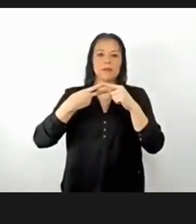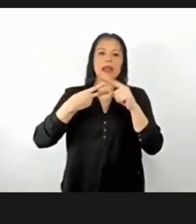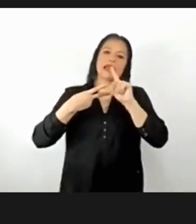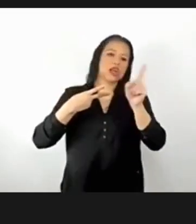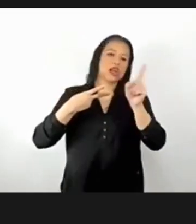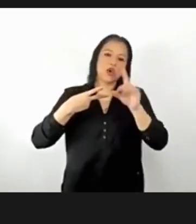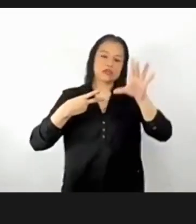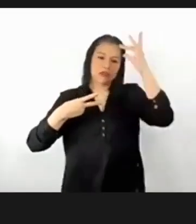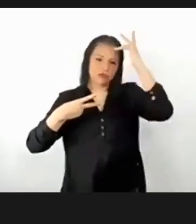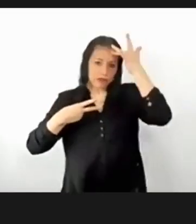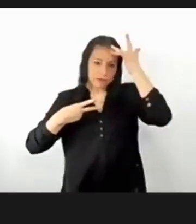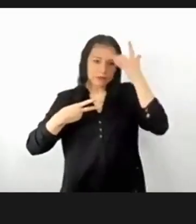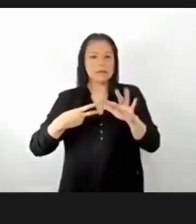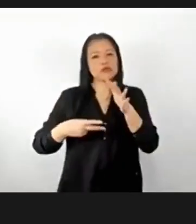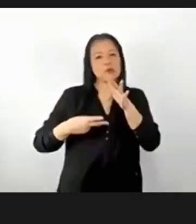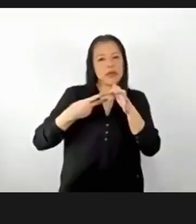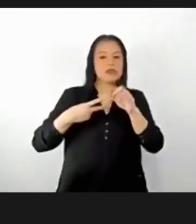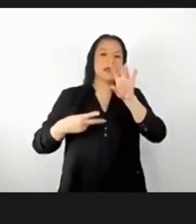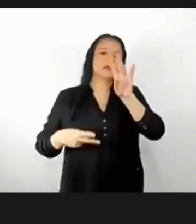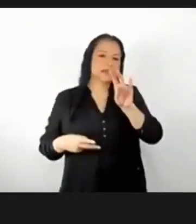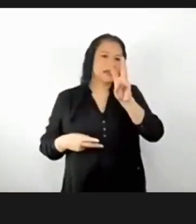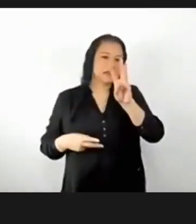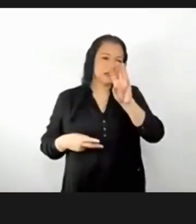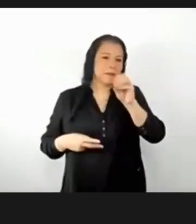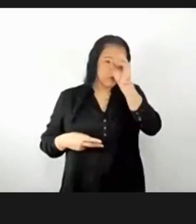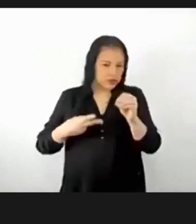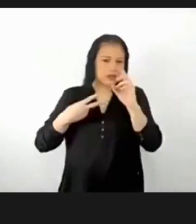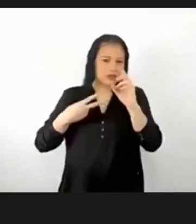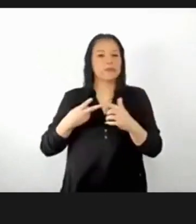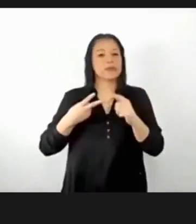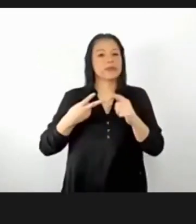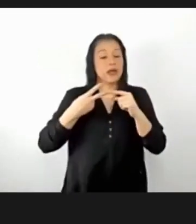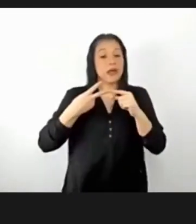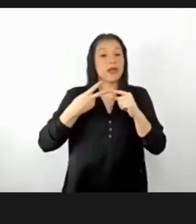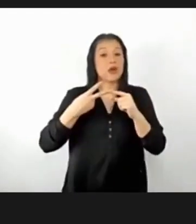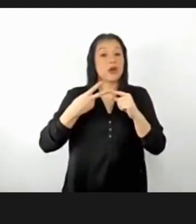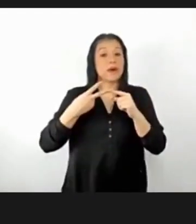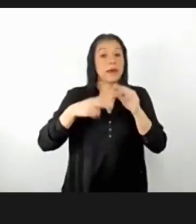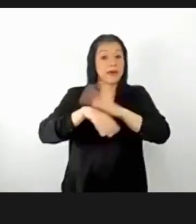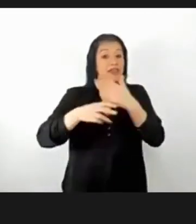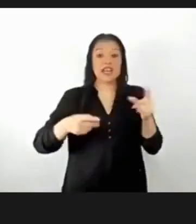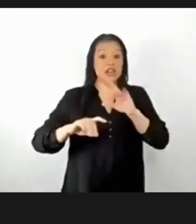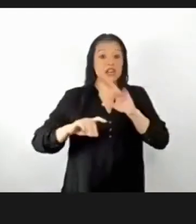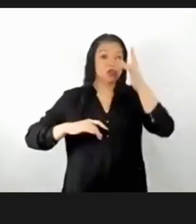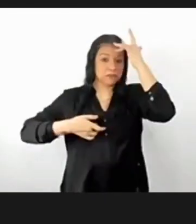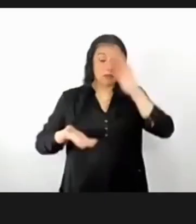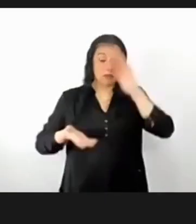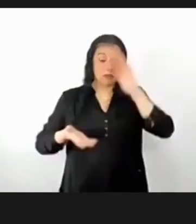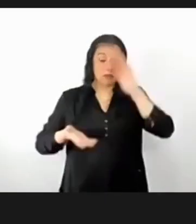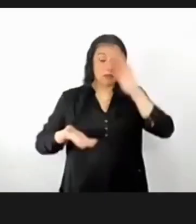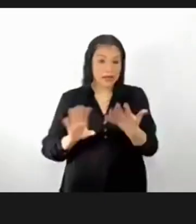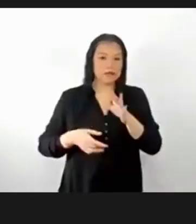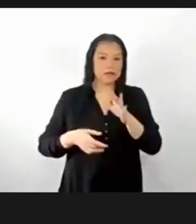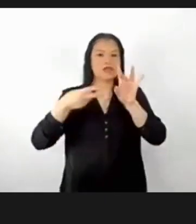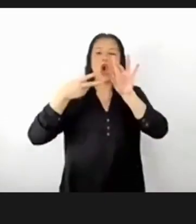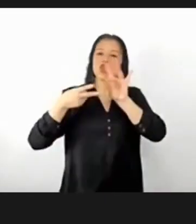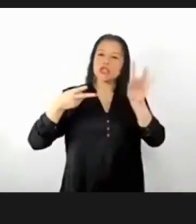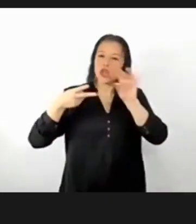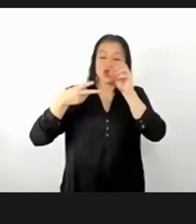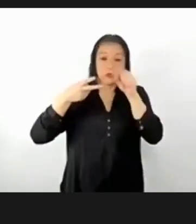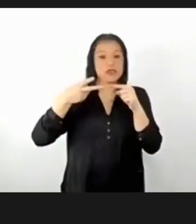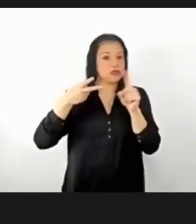enfermedad nada más está en alrededor de 76%, ni siquiera es muy alto, pero para prevenir la enfermedad grave está como en el